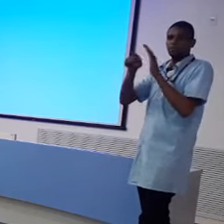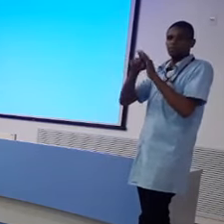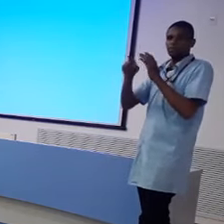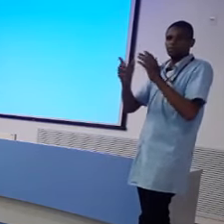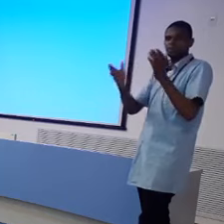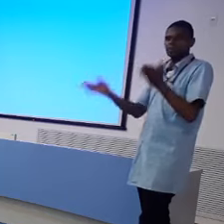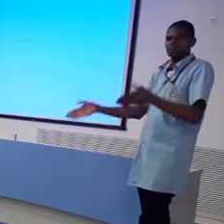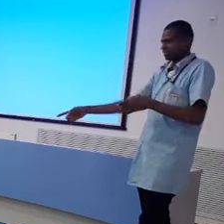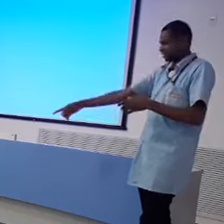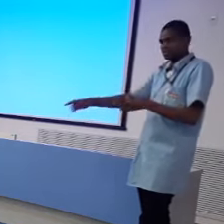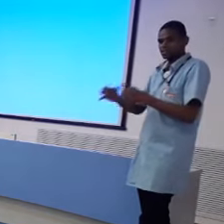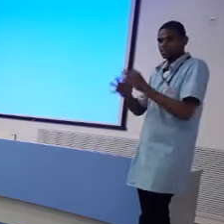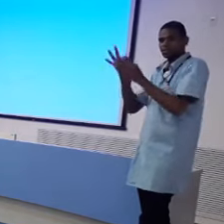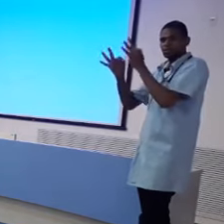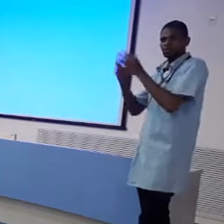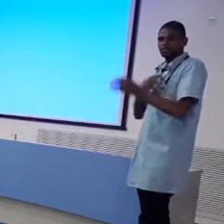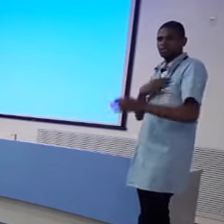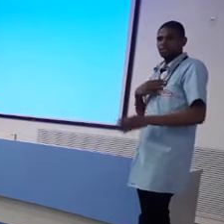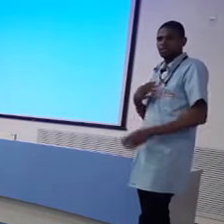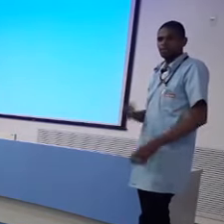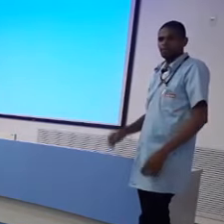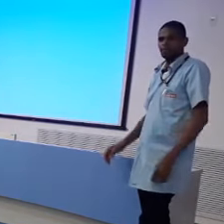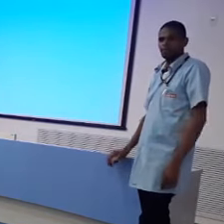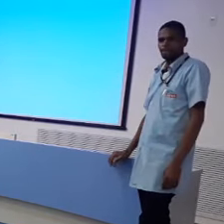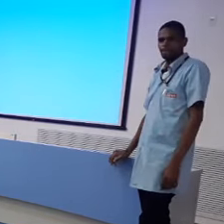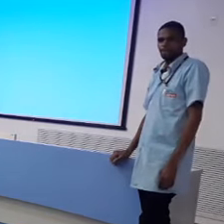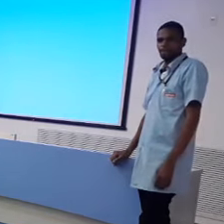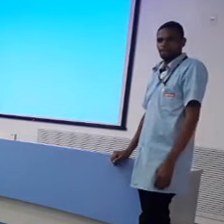estão perguntando quando você vai trazer essas tecnologias para o Senai.